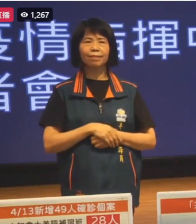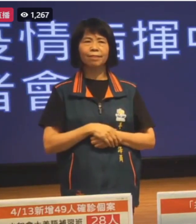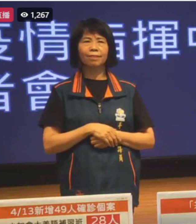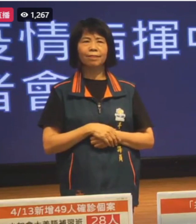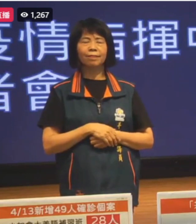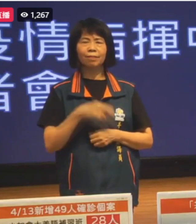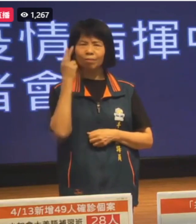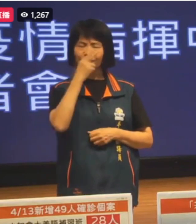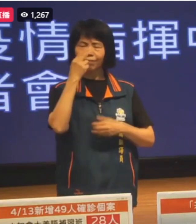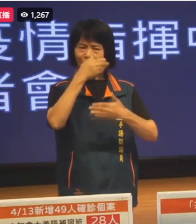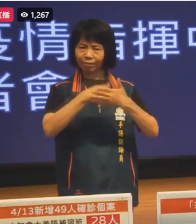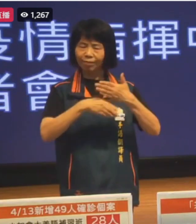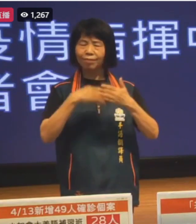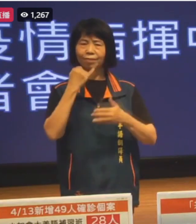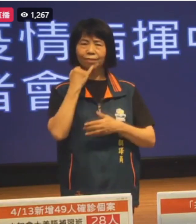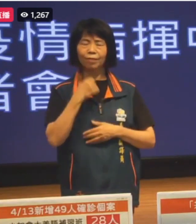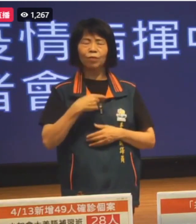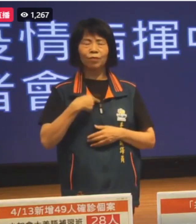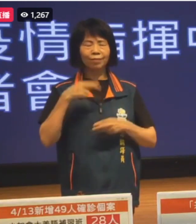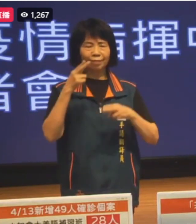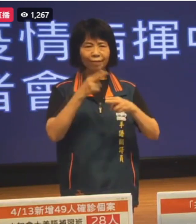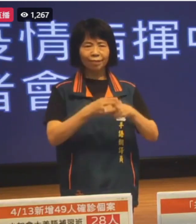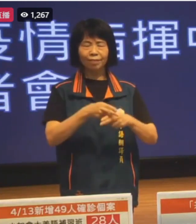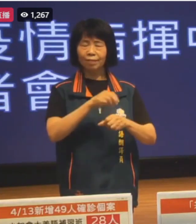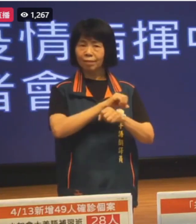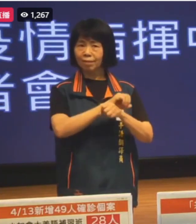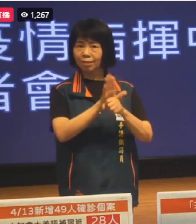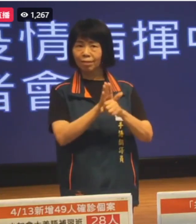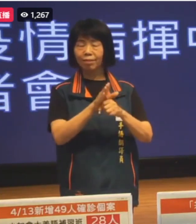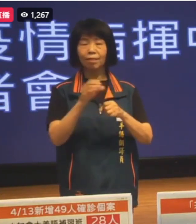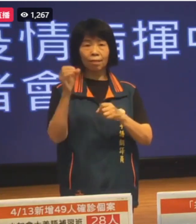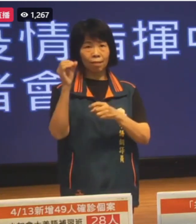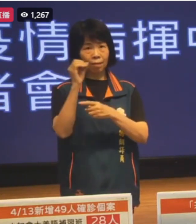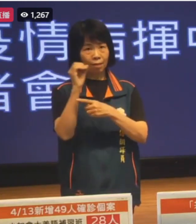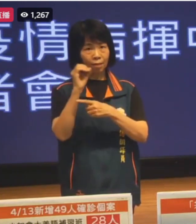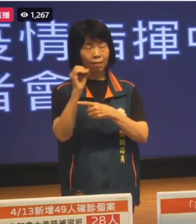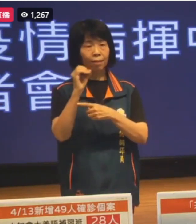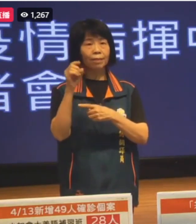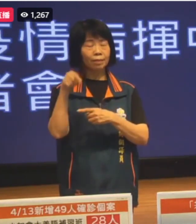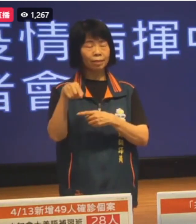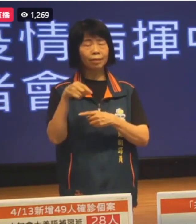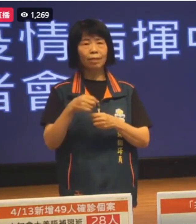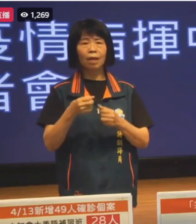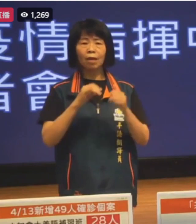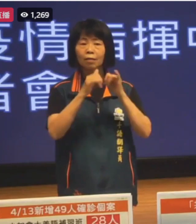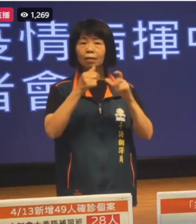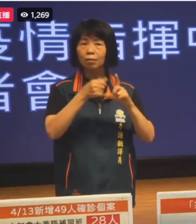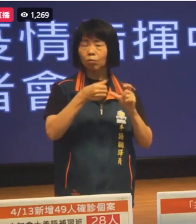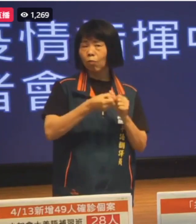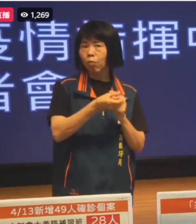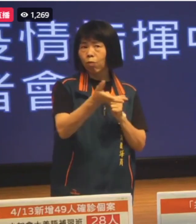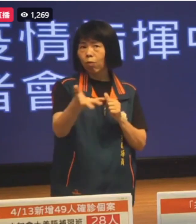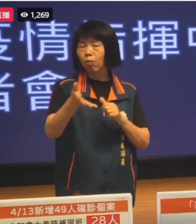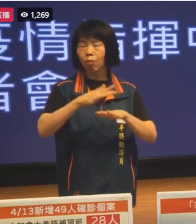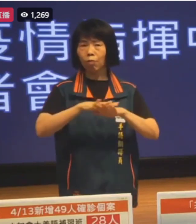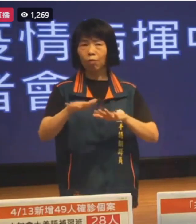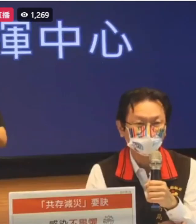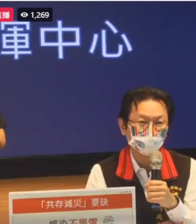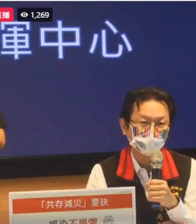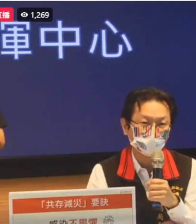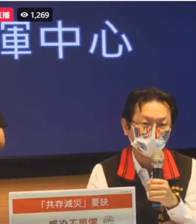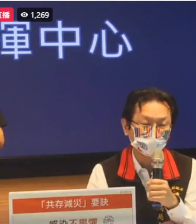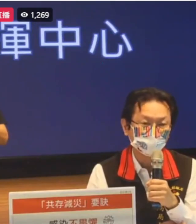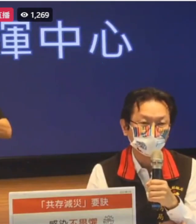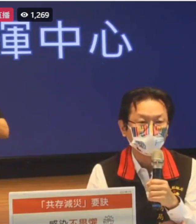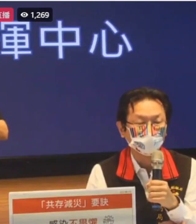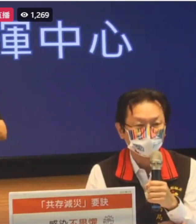我相信 Omicron 在我们的社区中传播一定会造成一些感染，所以灾所谓灾就是我